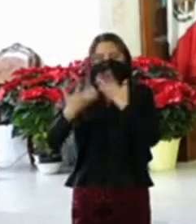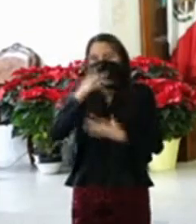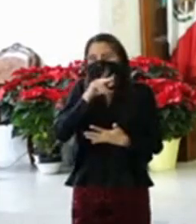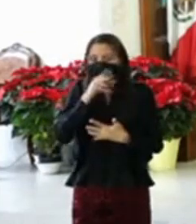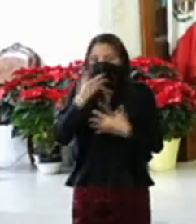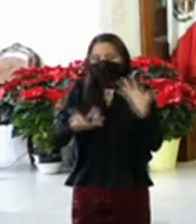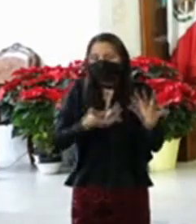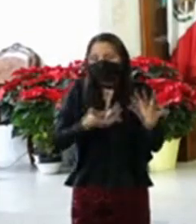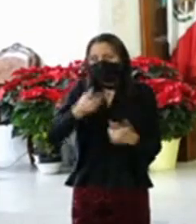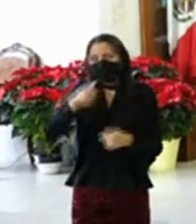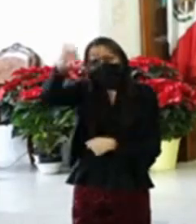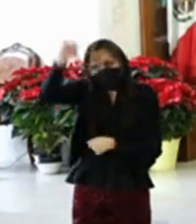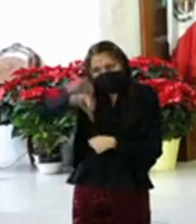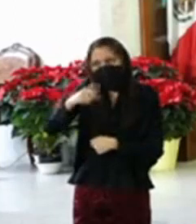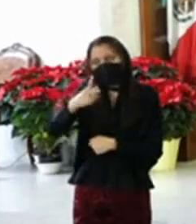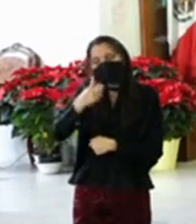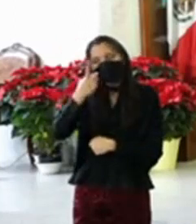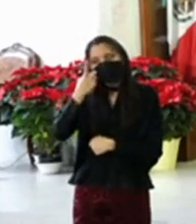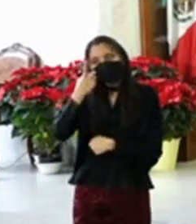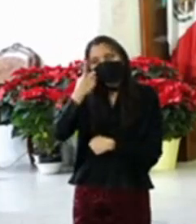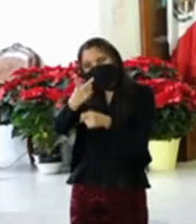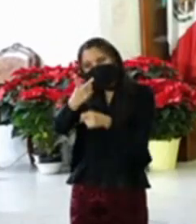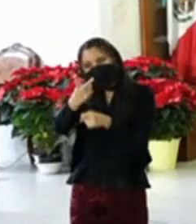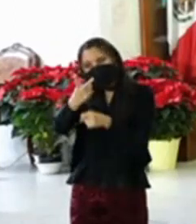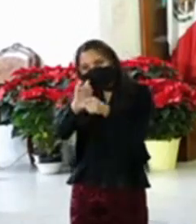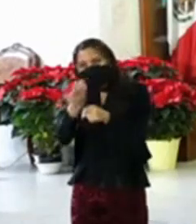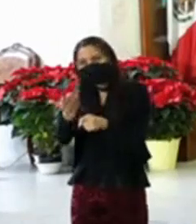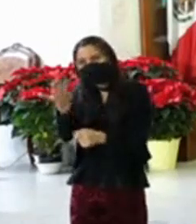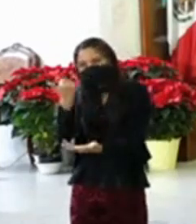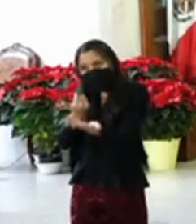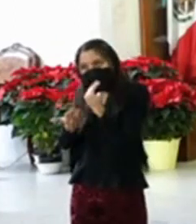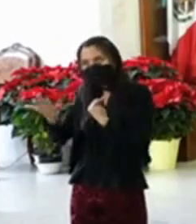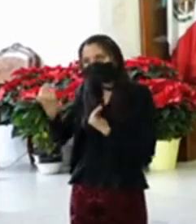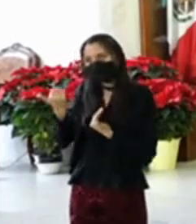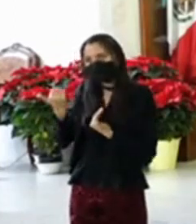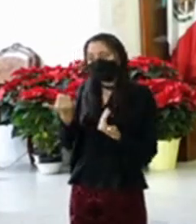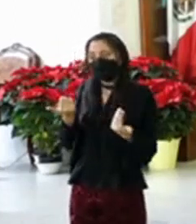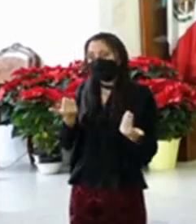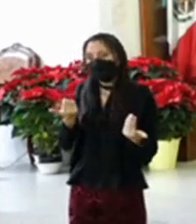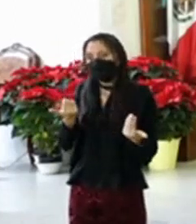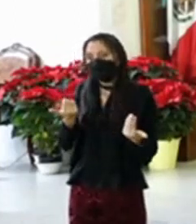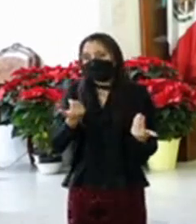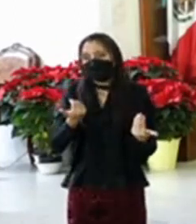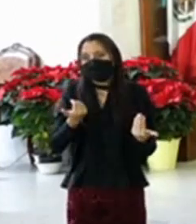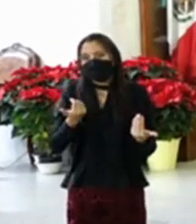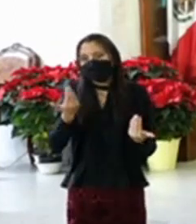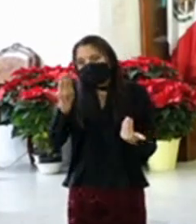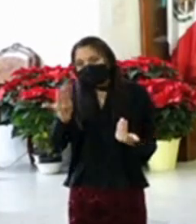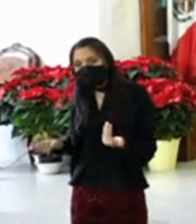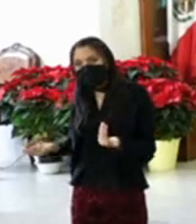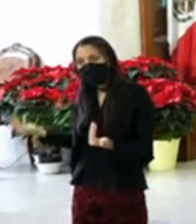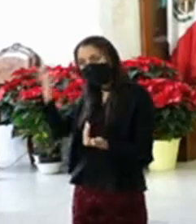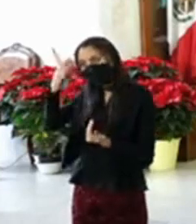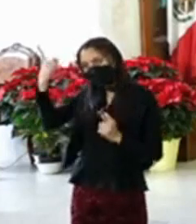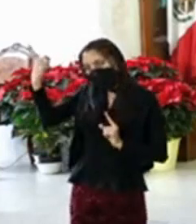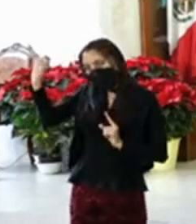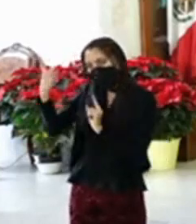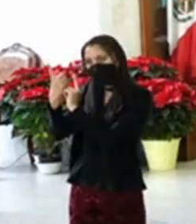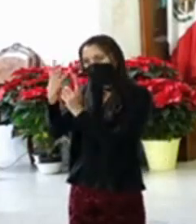este es un momento muy especial ahora para invitarlo que venga a establecer con